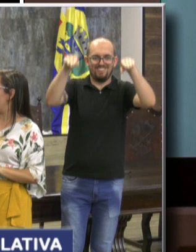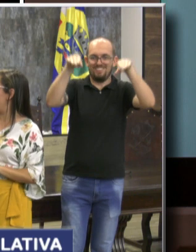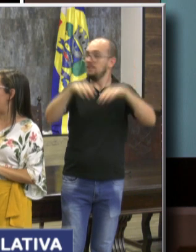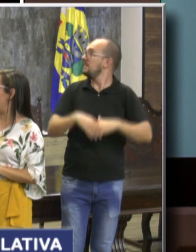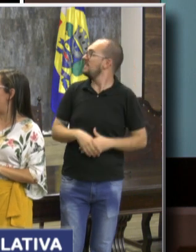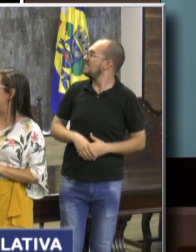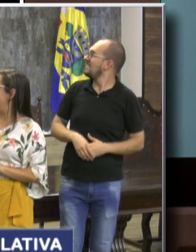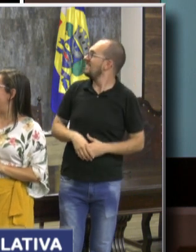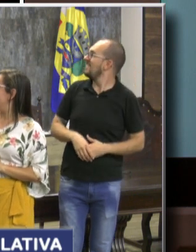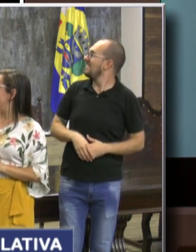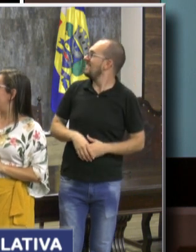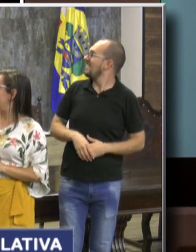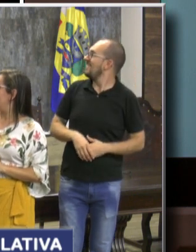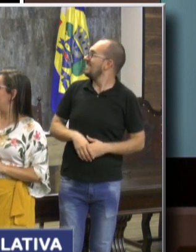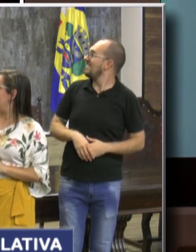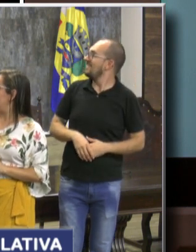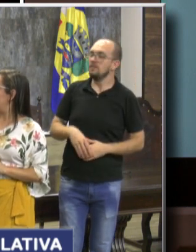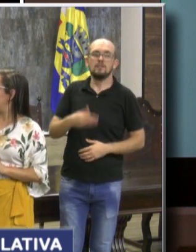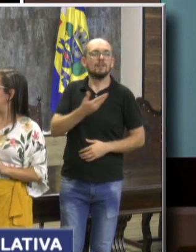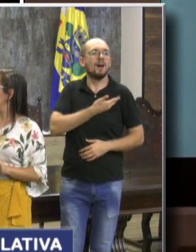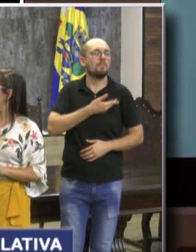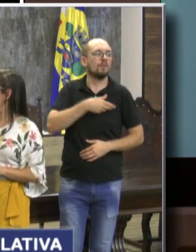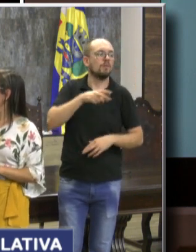olhar para ele, ó,